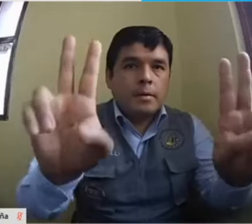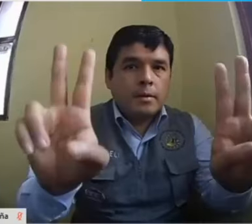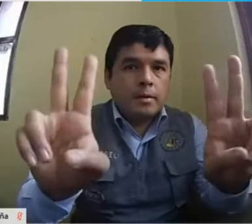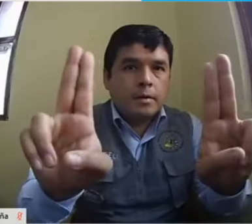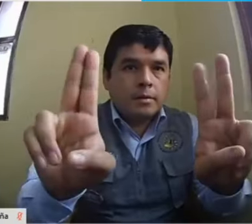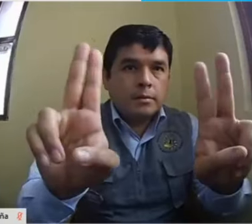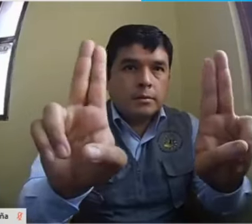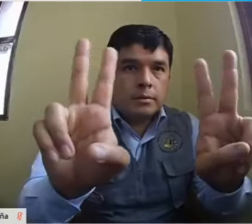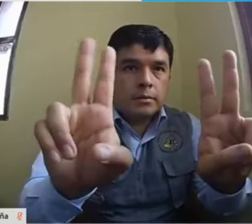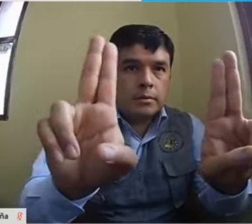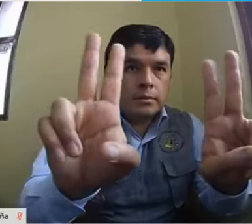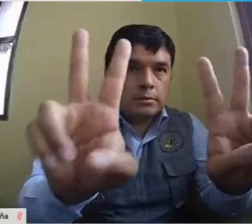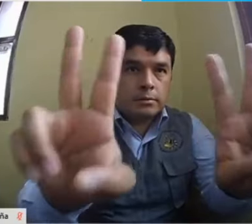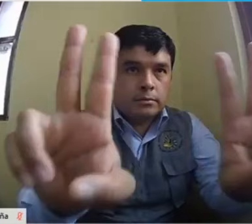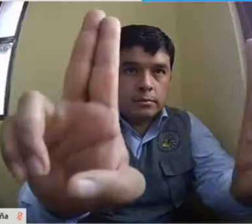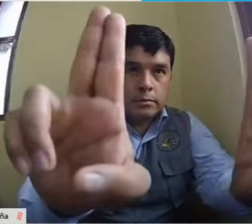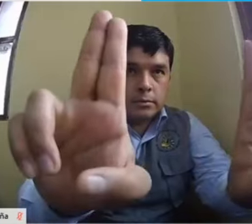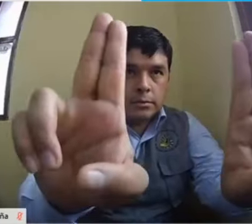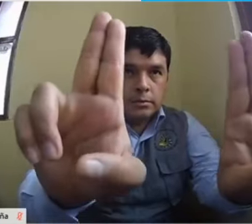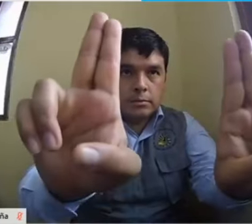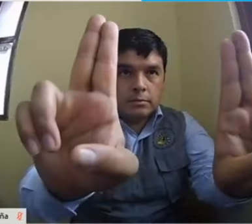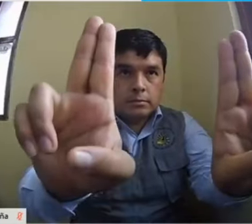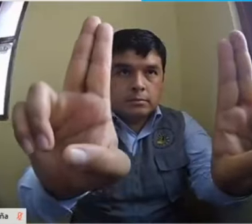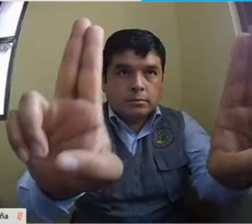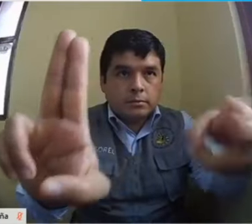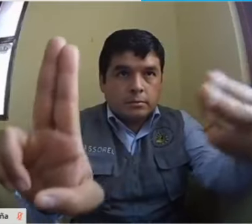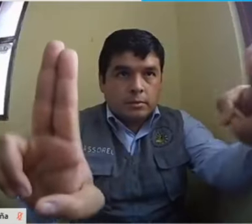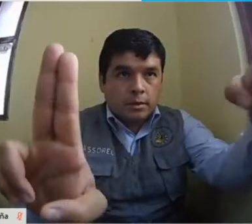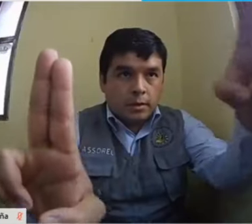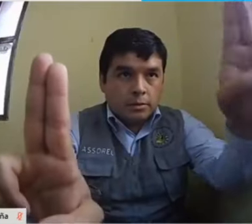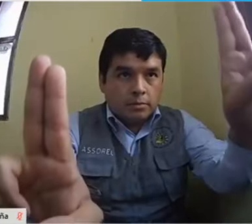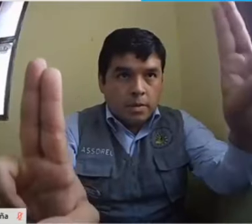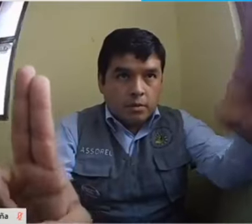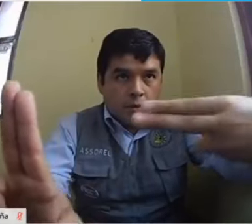Exacto, muy bien. Esa es la seña de nombre, miren.